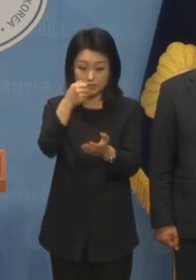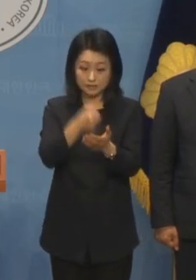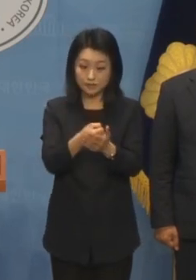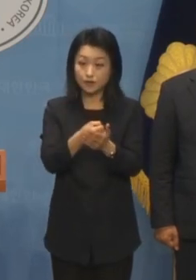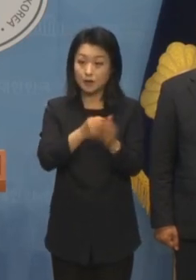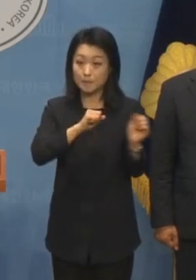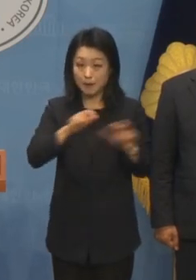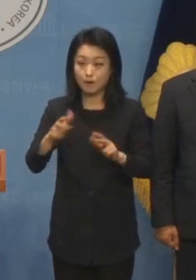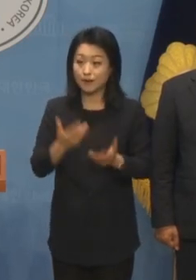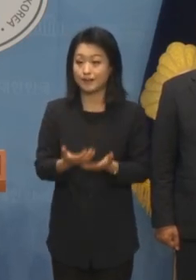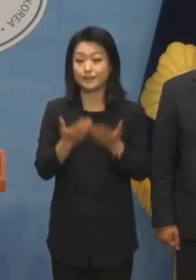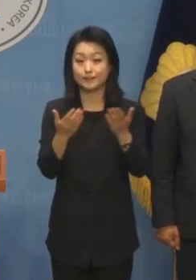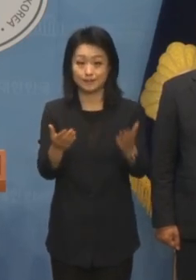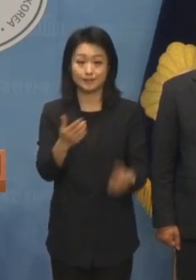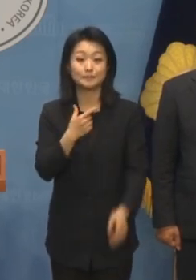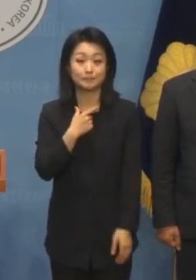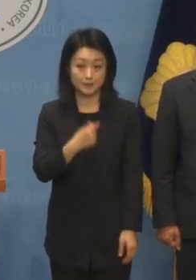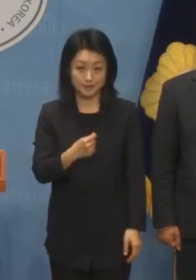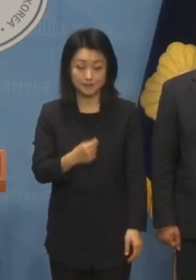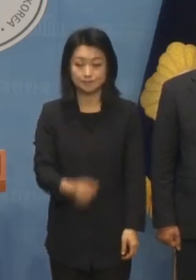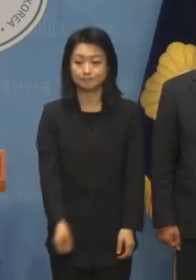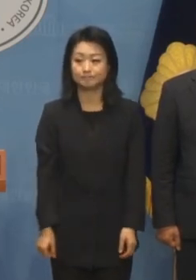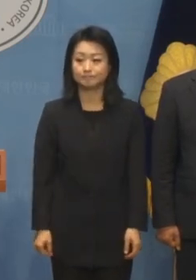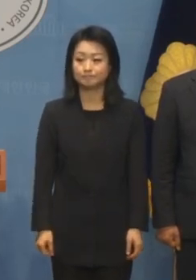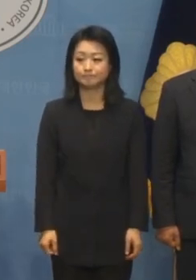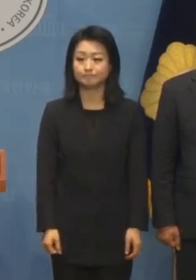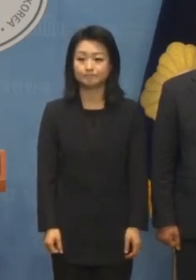여러분께 기회를 갖도록 하겠습니다.